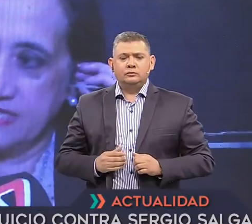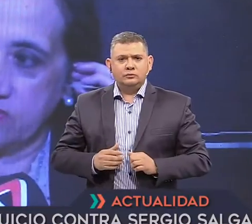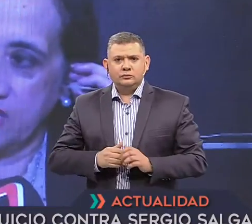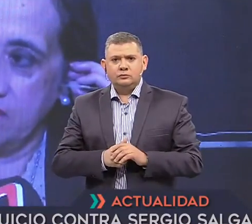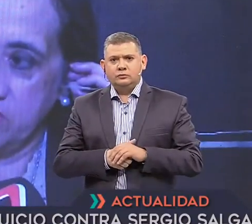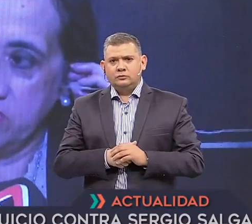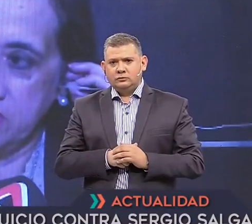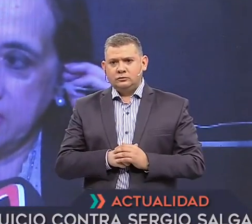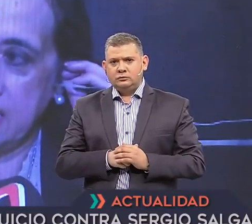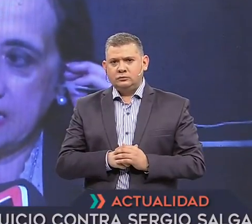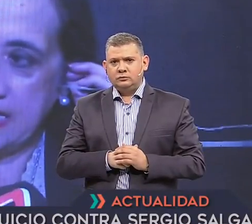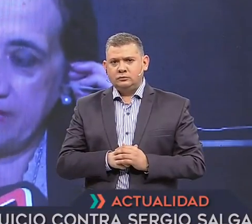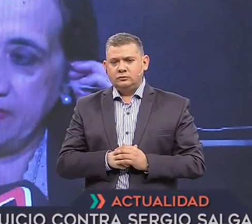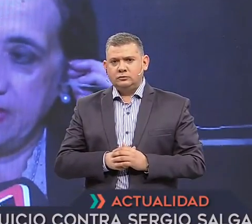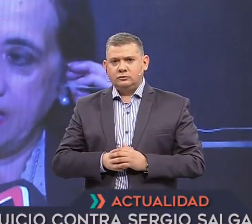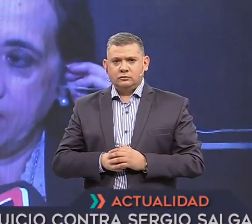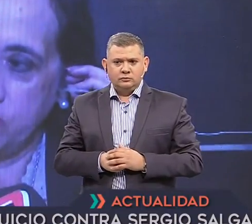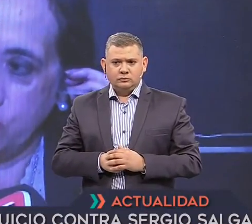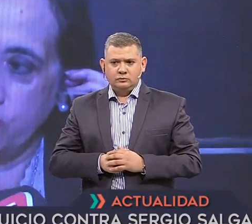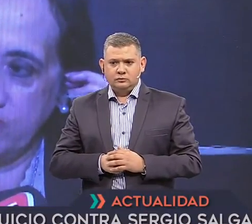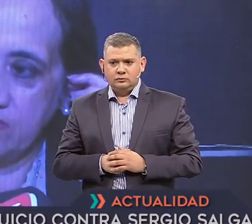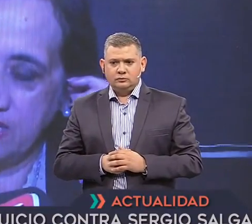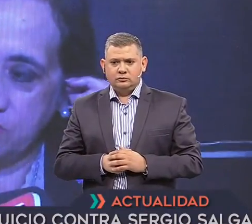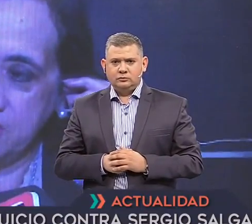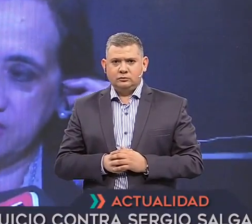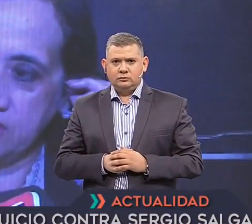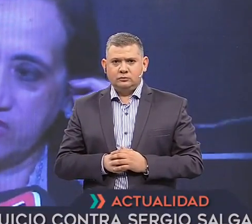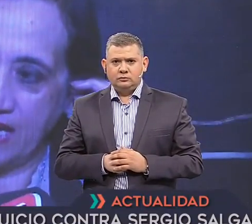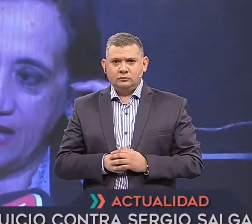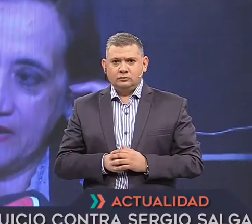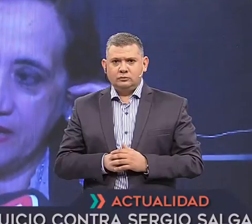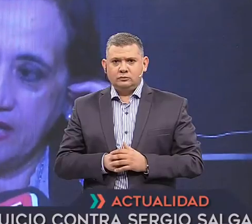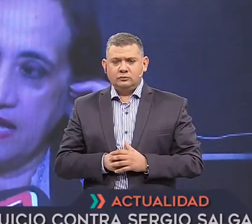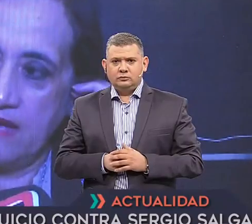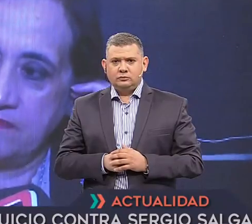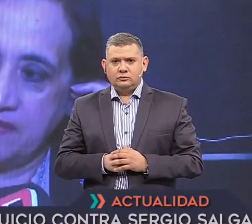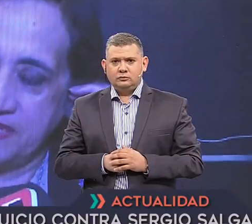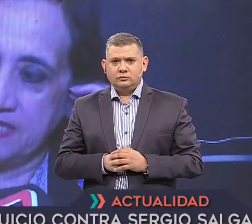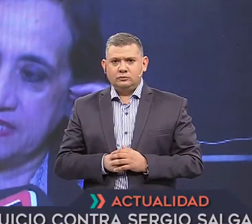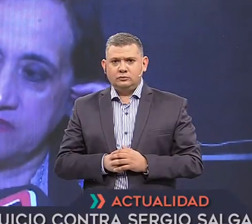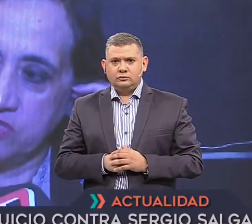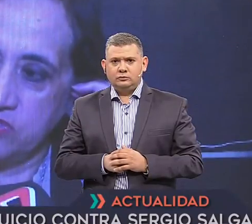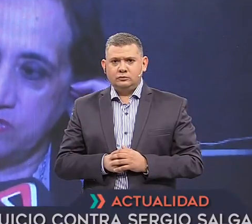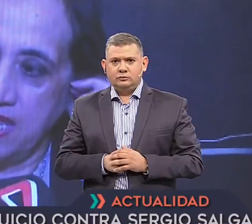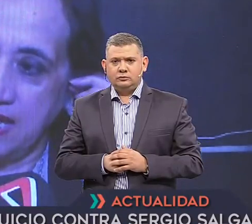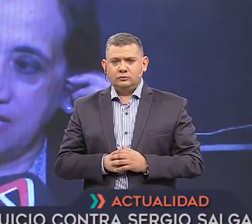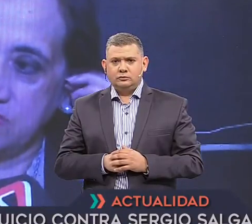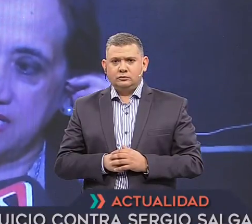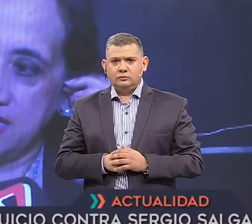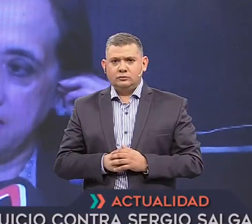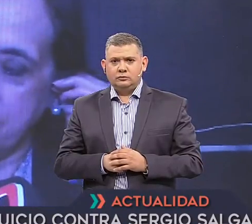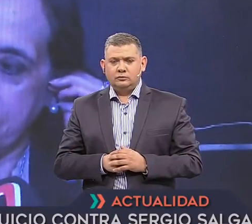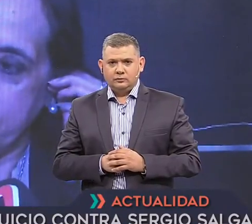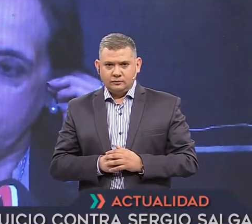Santa Rosa cambió. Yo confío en la justicia, estoy acá para prestar testimonio en una de las causas